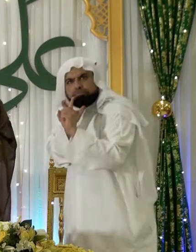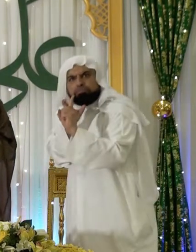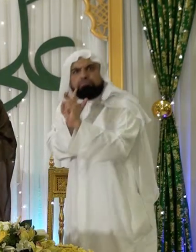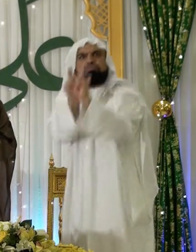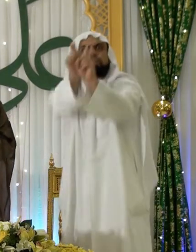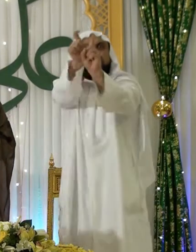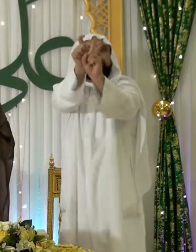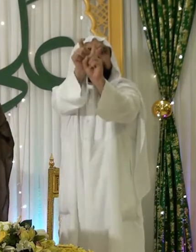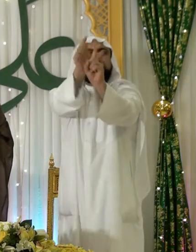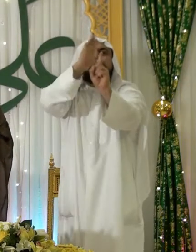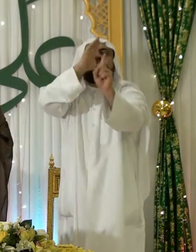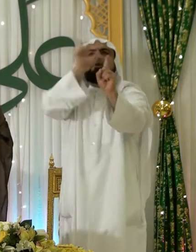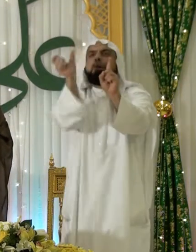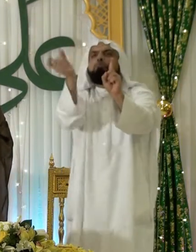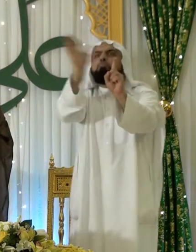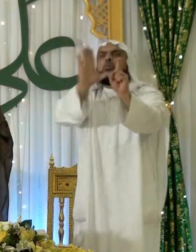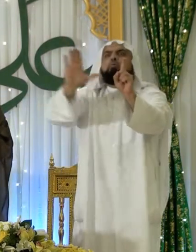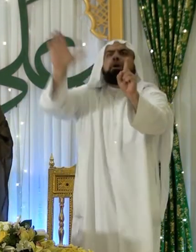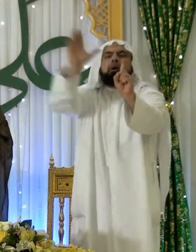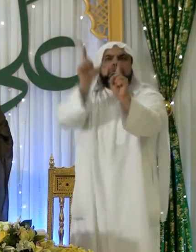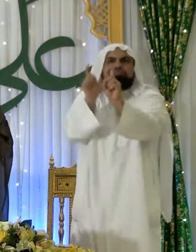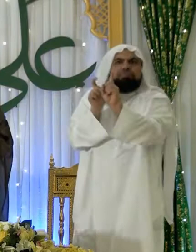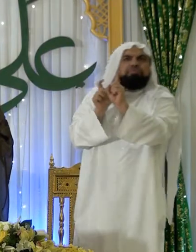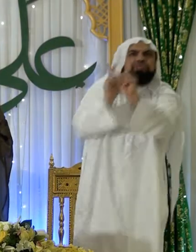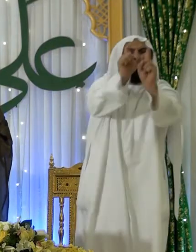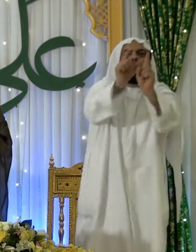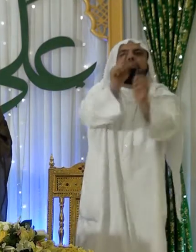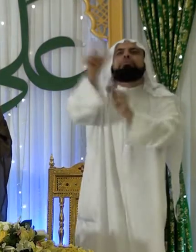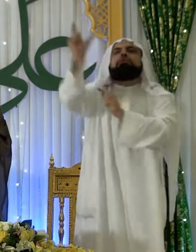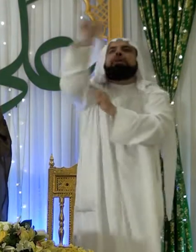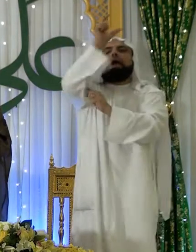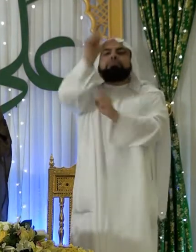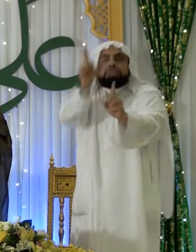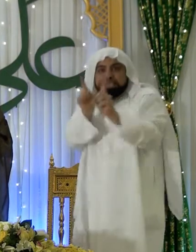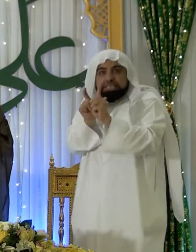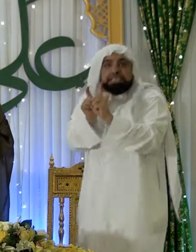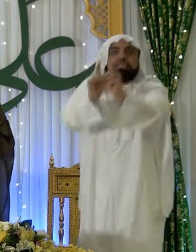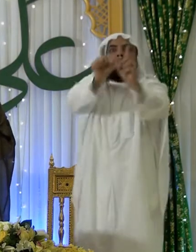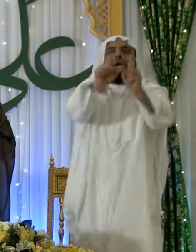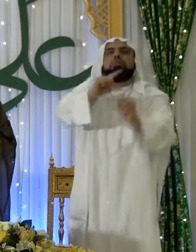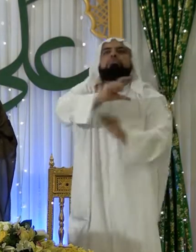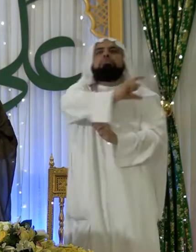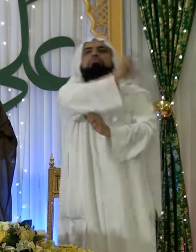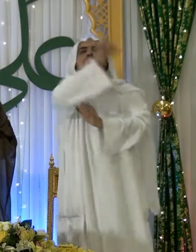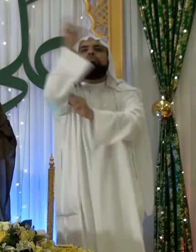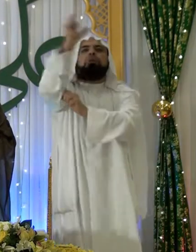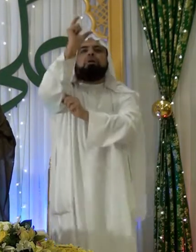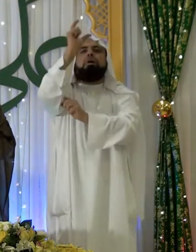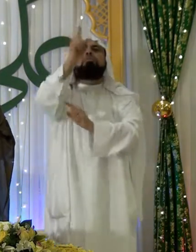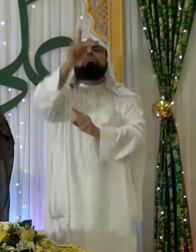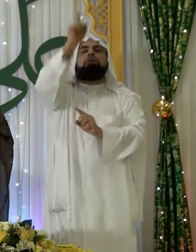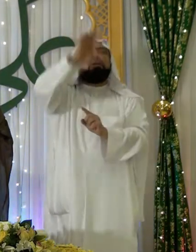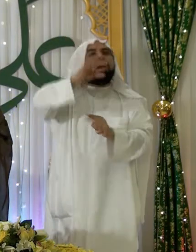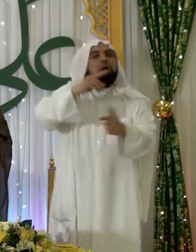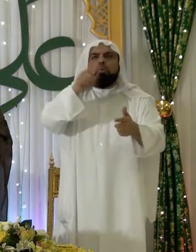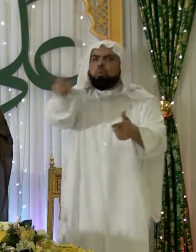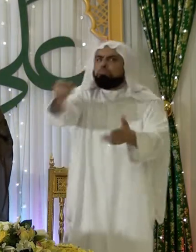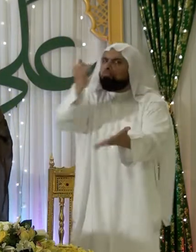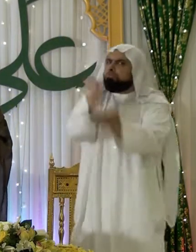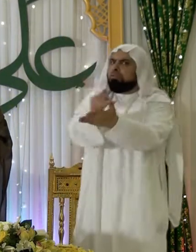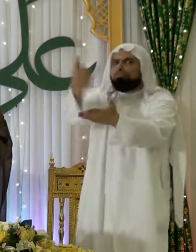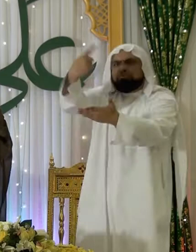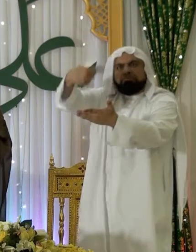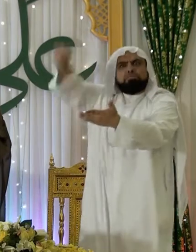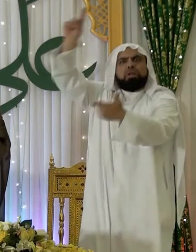تحميل علي إلى مسؤوليات كبرى ليكون علي الخليفة بعد رسول الله صلى